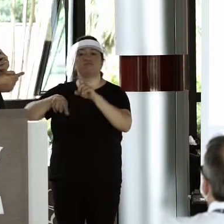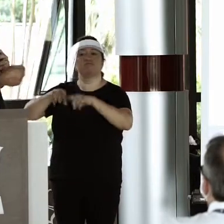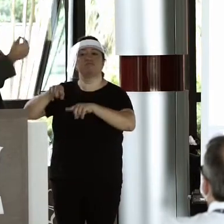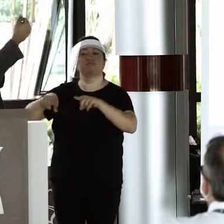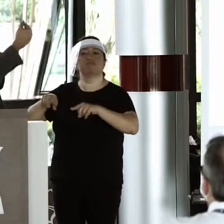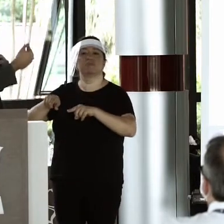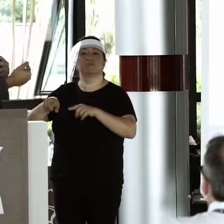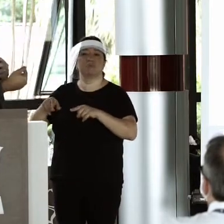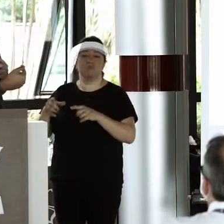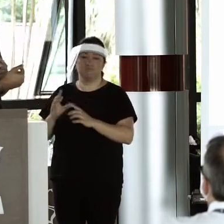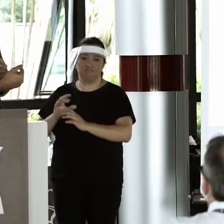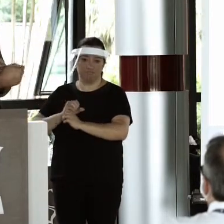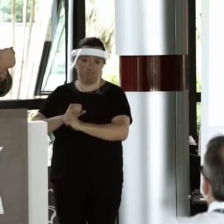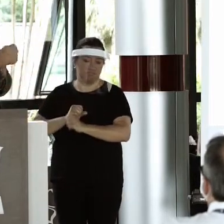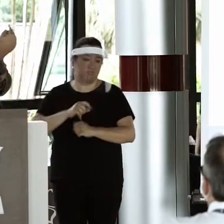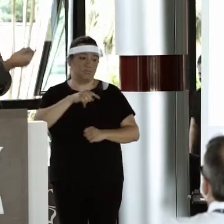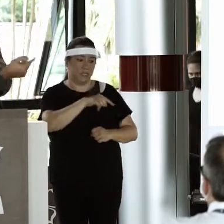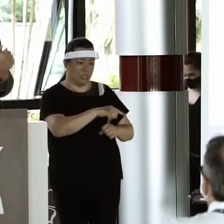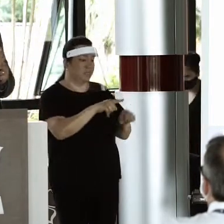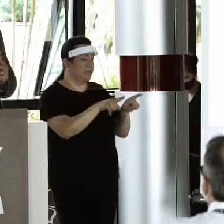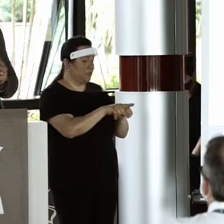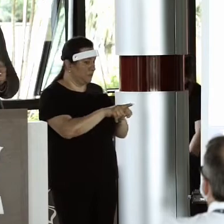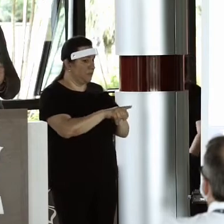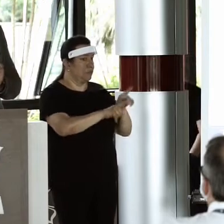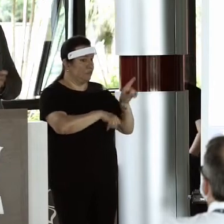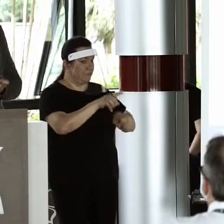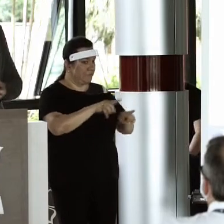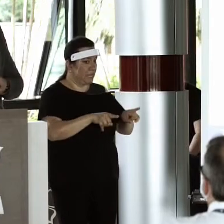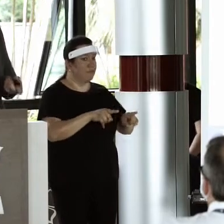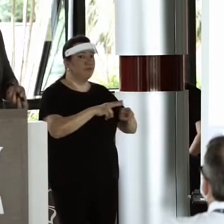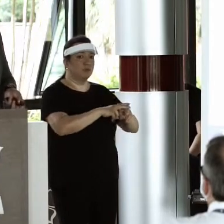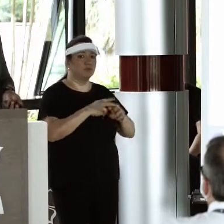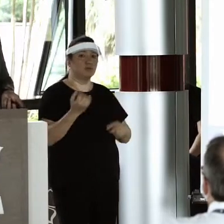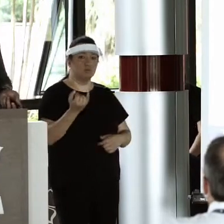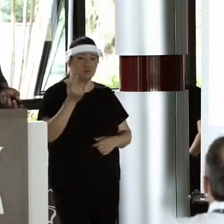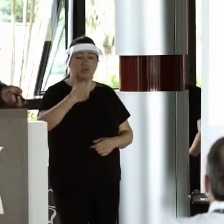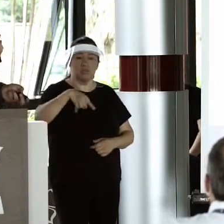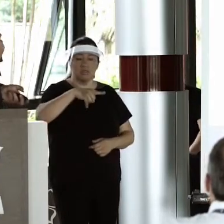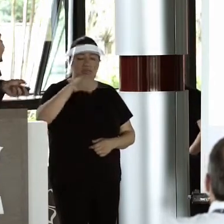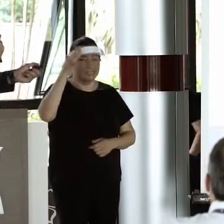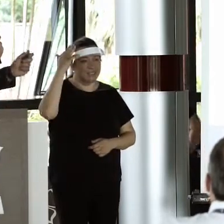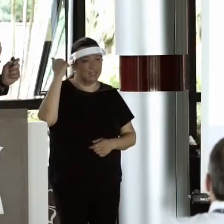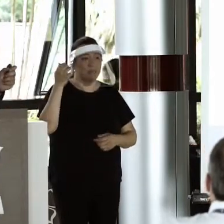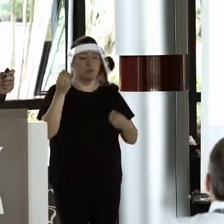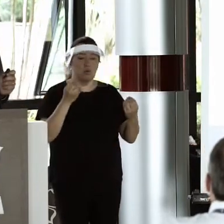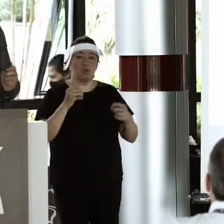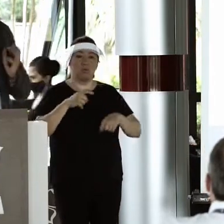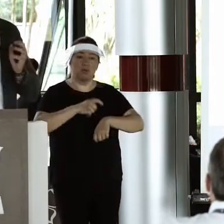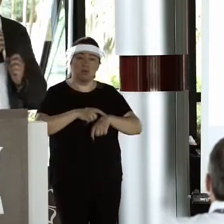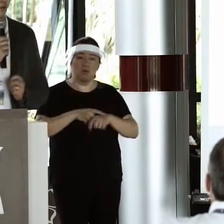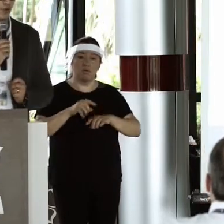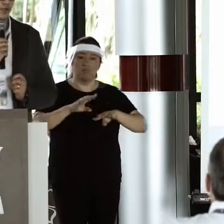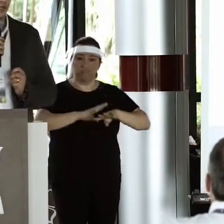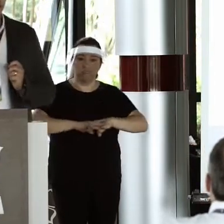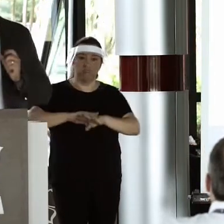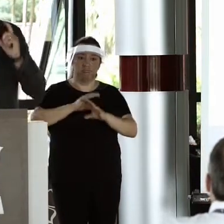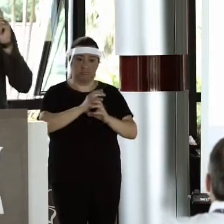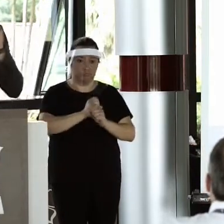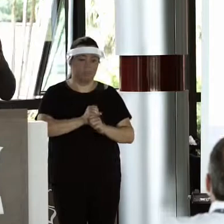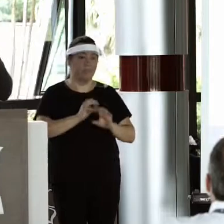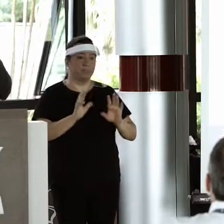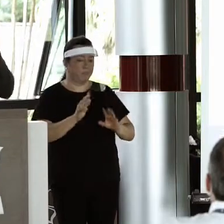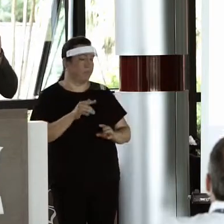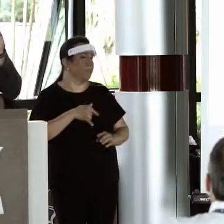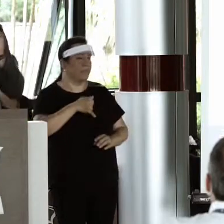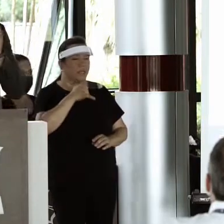essas variáveis? Eu não vou nem ler aqui agora, porque eu vou passar rapidamente em cada uma dessas com vocês. Vamos lá. O foco. Quando